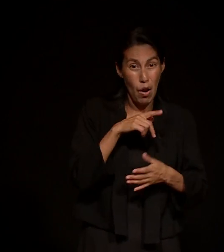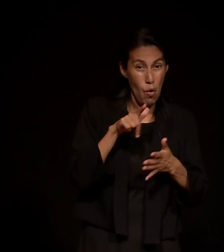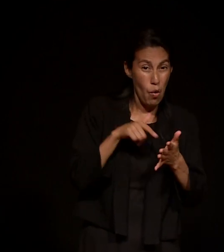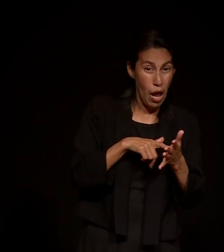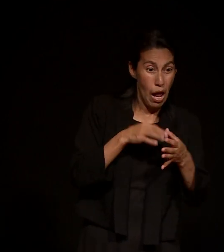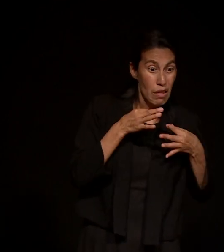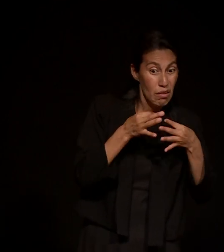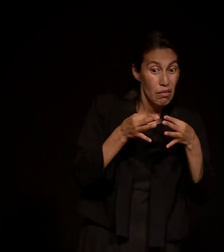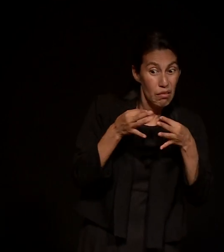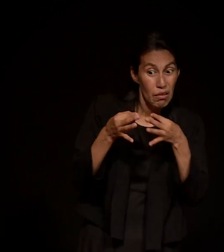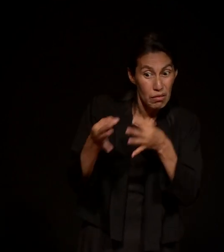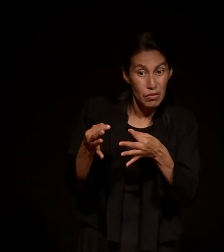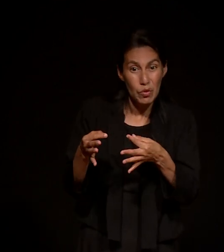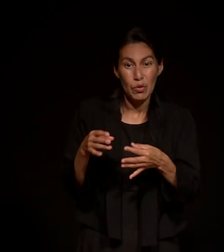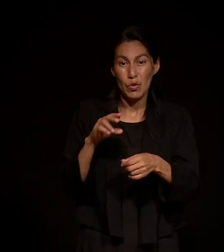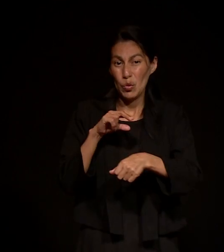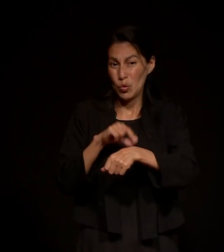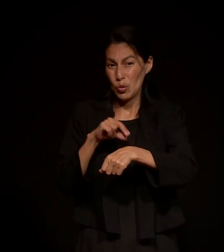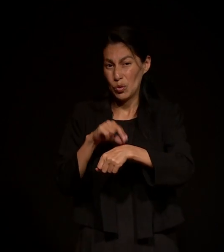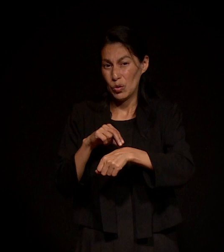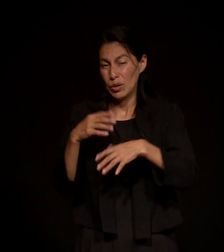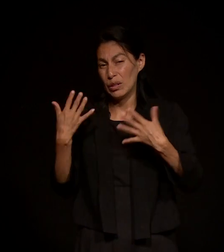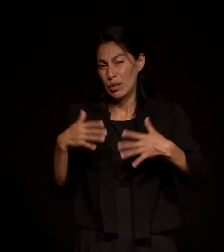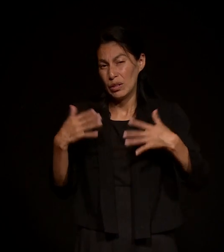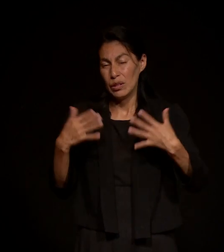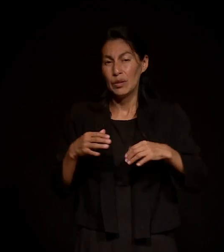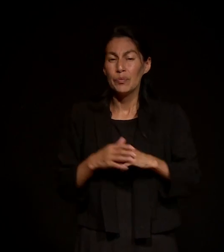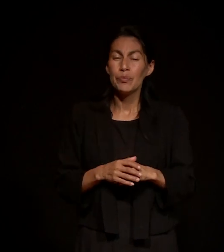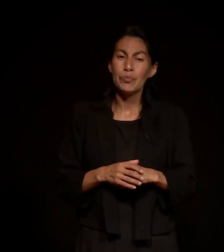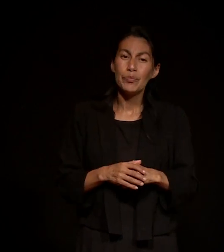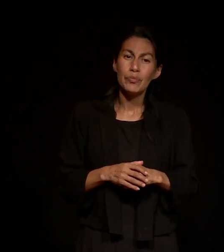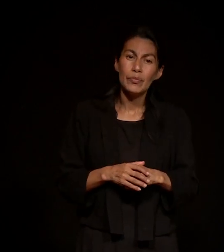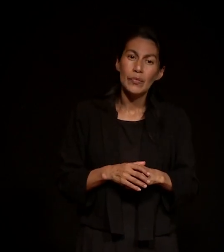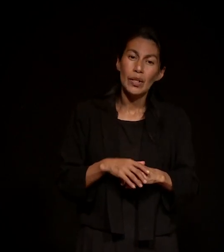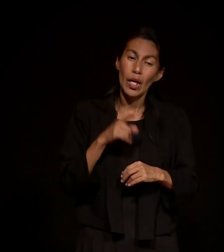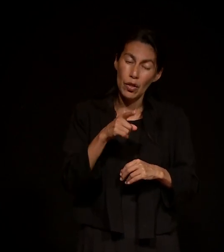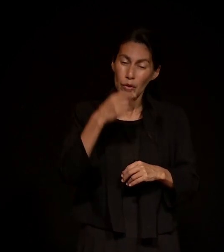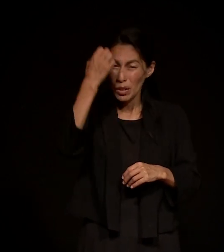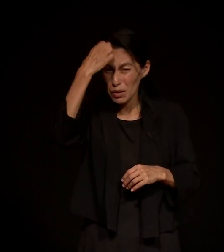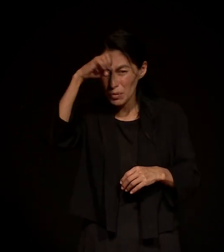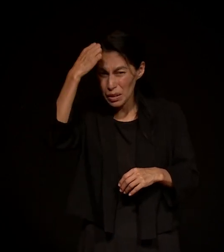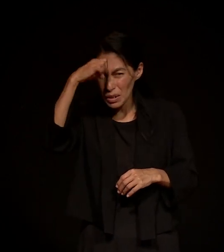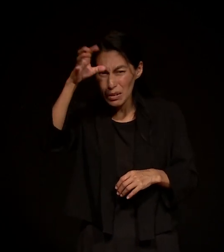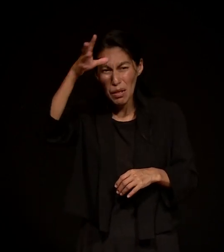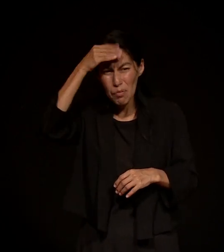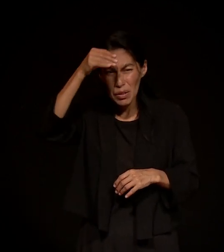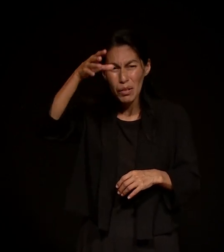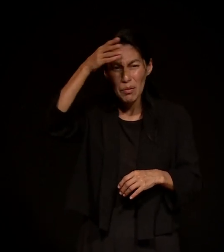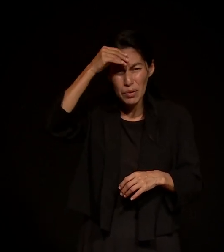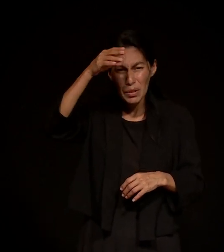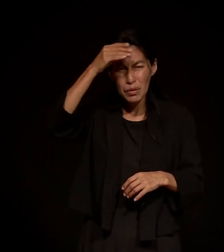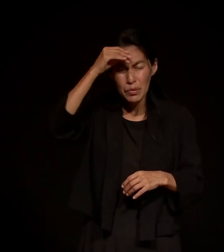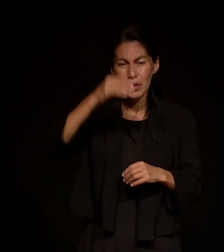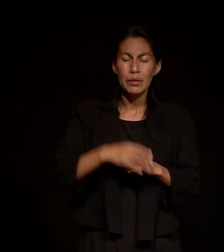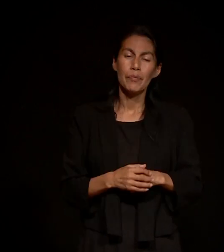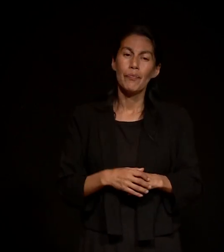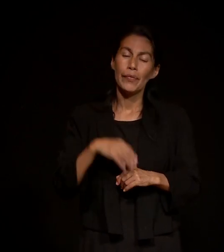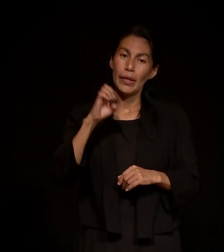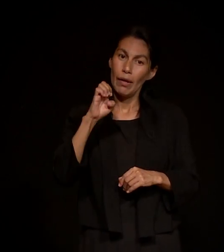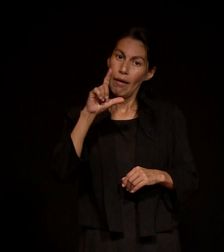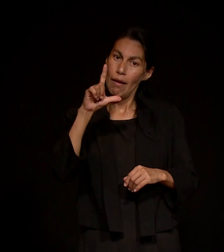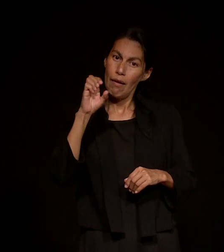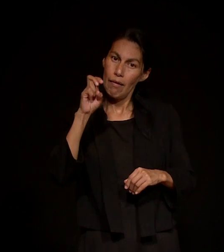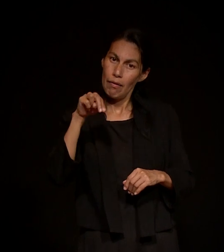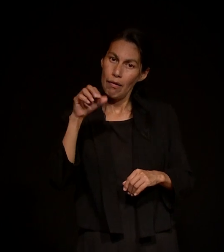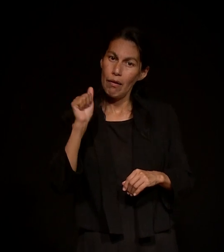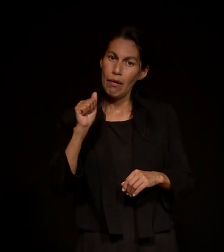muchas tentaciones que como médicos tienen, médicos que van creciendo en experiencia.